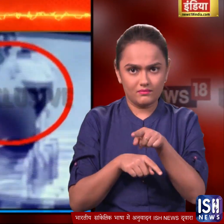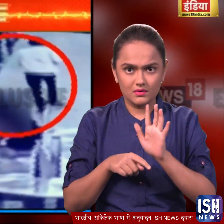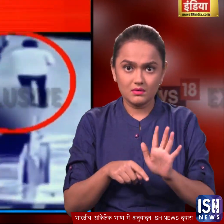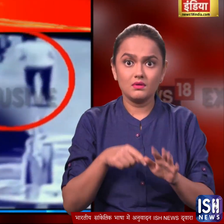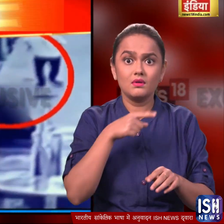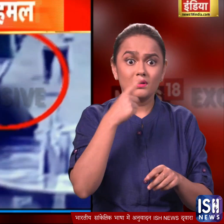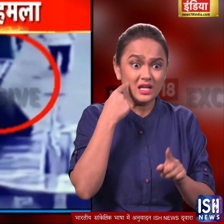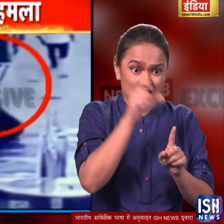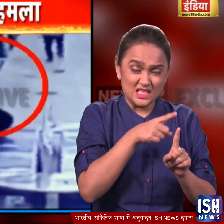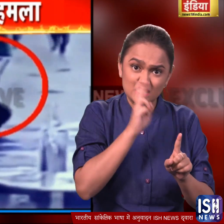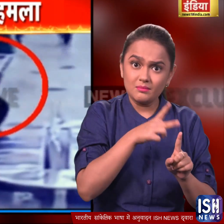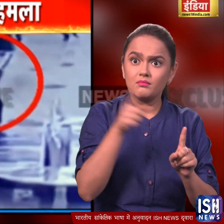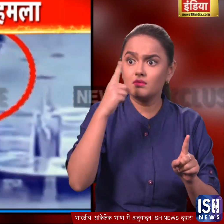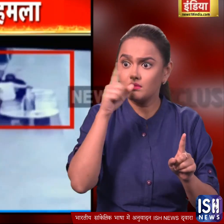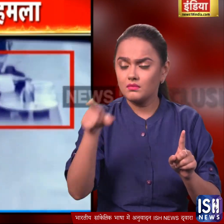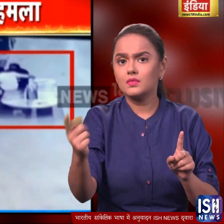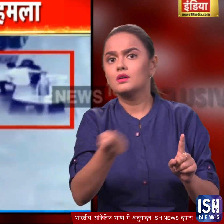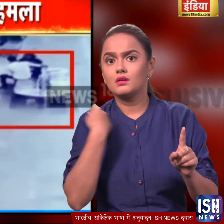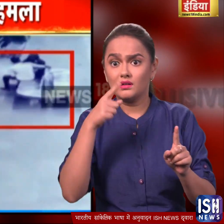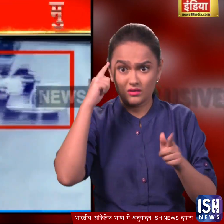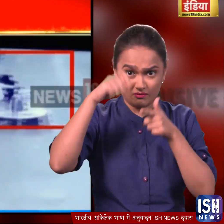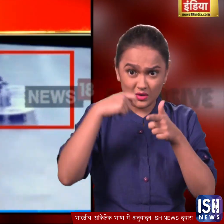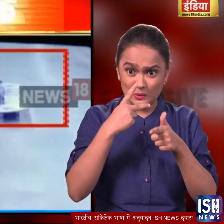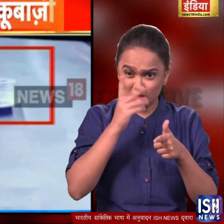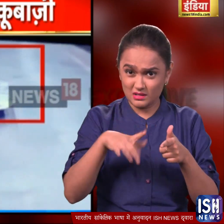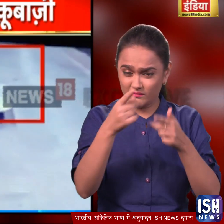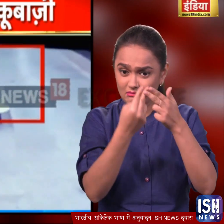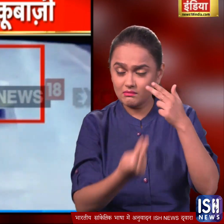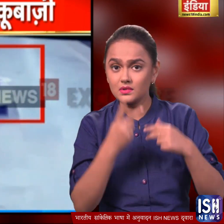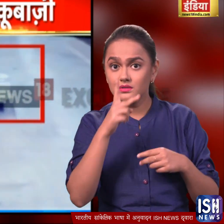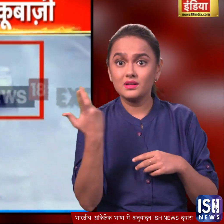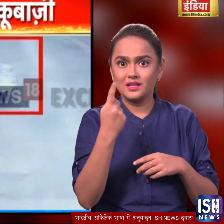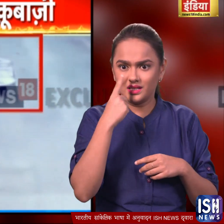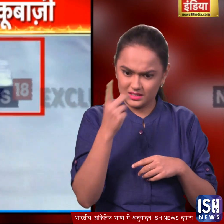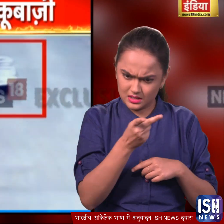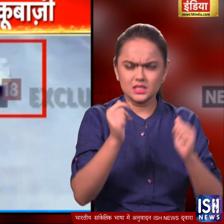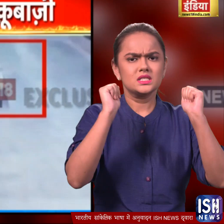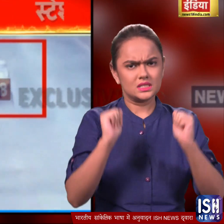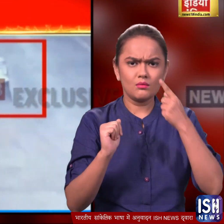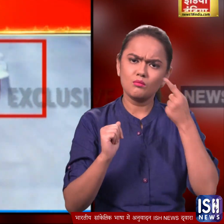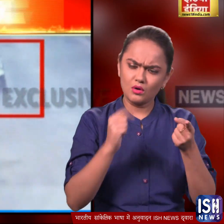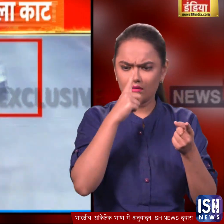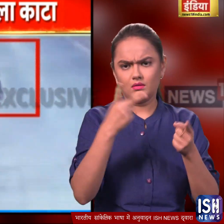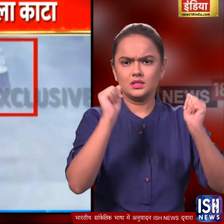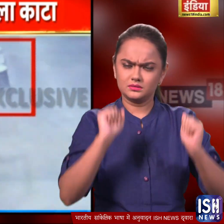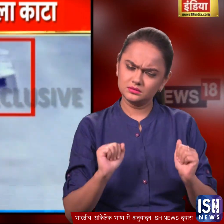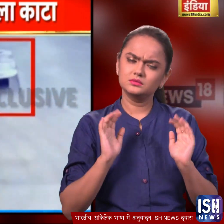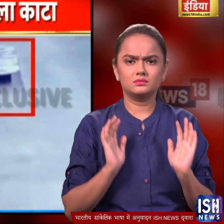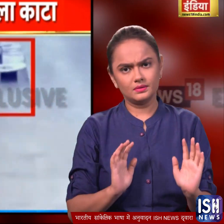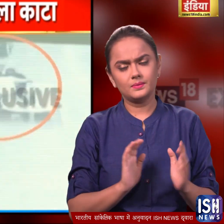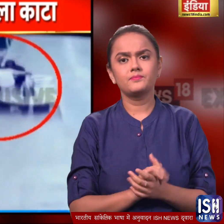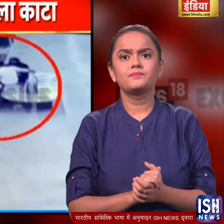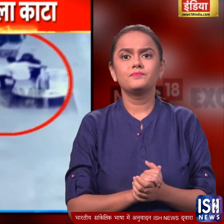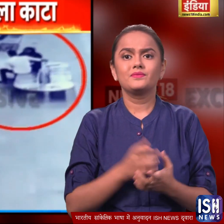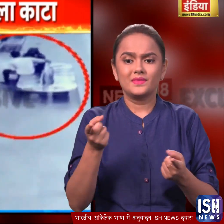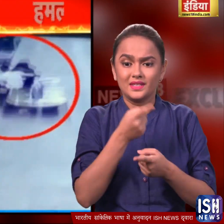जिसने चाकू से उस महिला का गला काट दिया। इस घटना का एक वीडियो भी सामने आया, जिसमें वो महिला उस आदमी के साथ प्लेटफॉर्म पर मौजूद एक बेंच में बैठी नजर